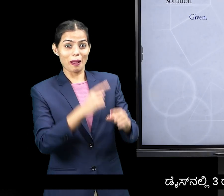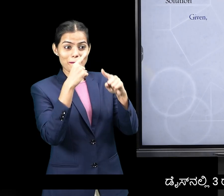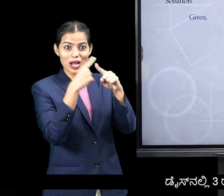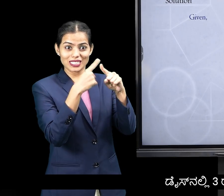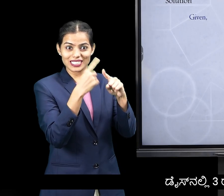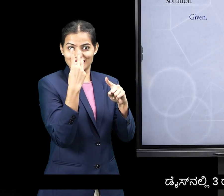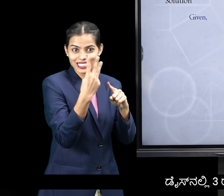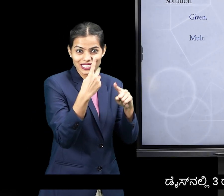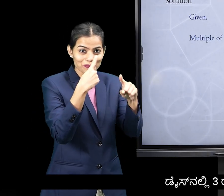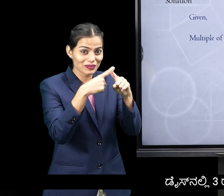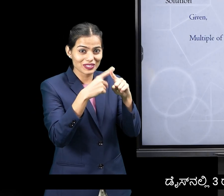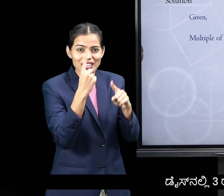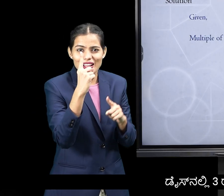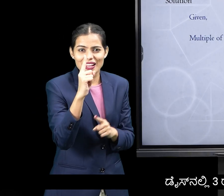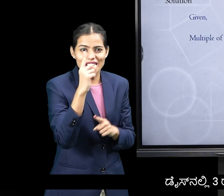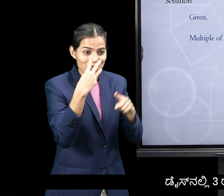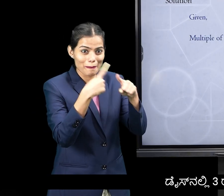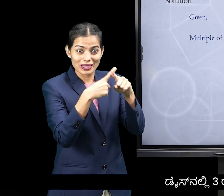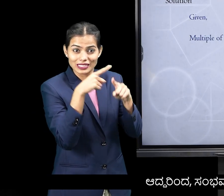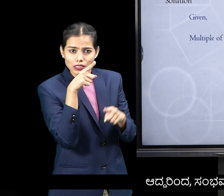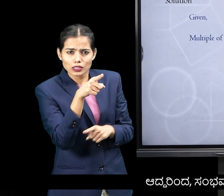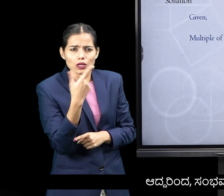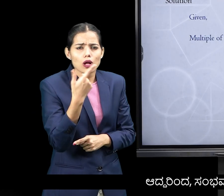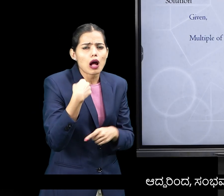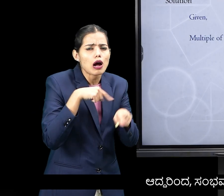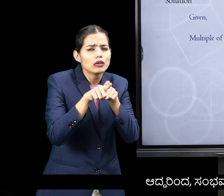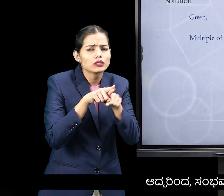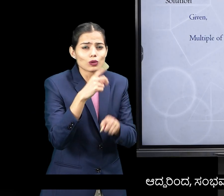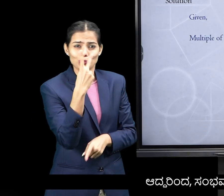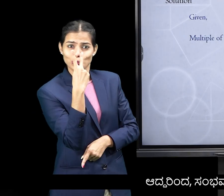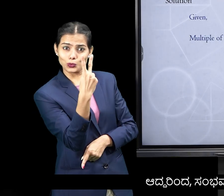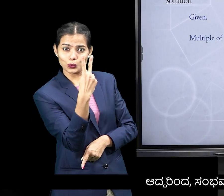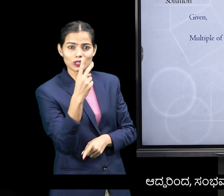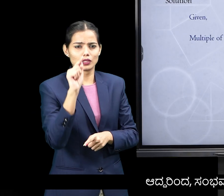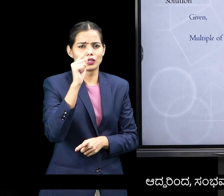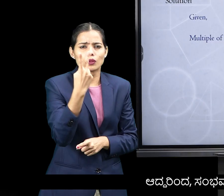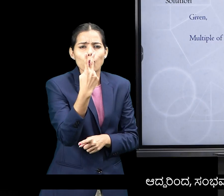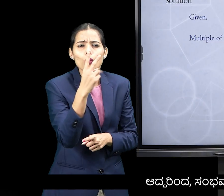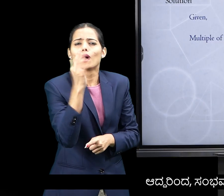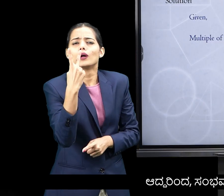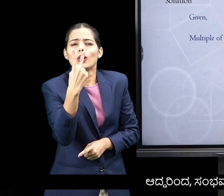ಡೈಸ್ನಲ್ಲಿ 3ರ ಗುಣಾಕಾರಗಳು 3, 6, ಆದ್ರಿಂದ ಸಂಭವನೀಯ ಫಲಿತಾಂಶಗಳು 2.